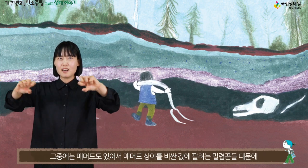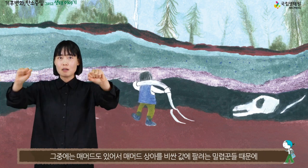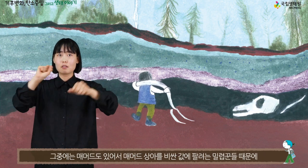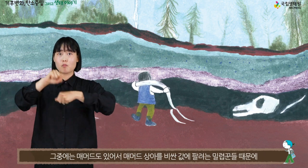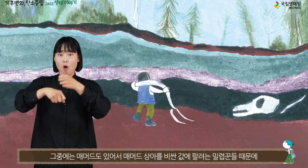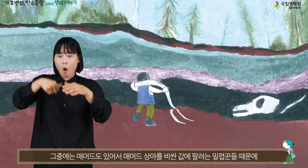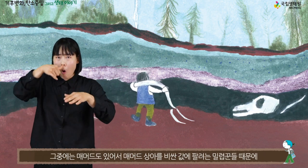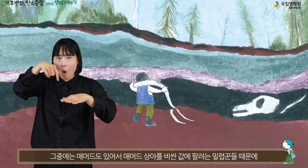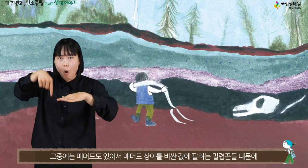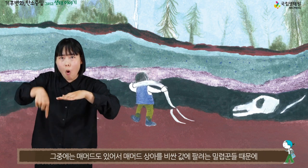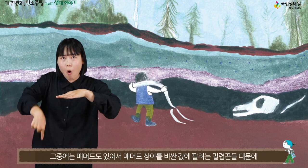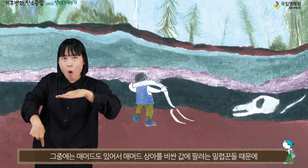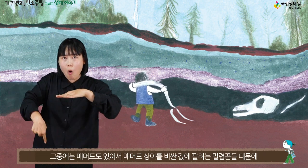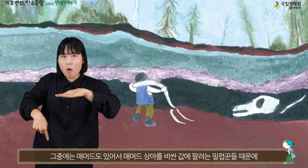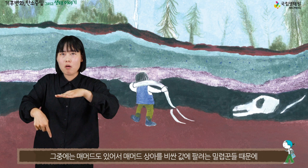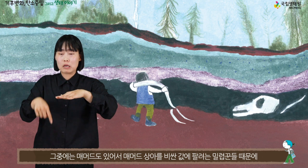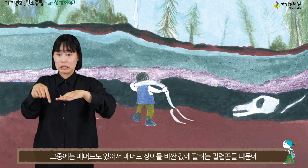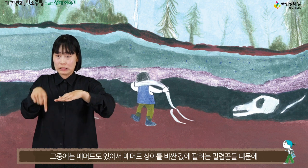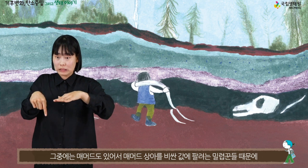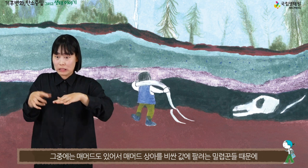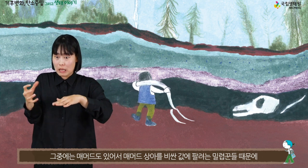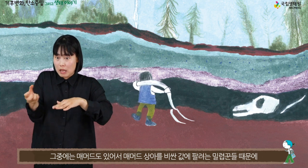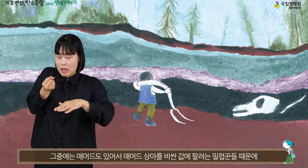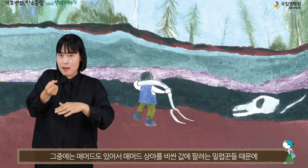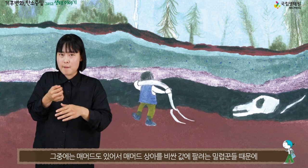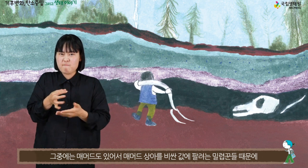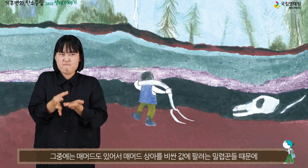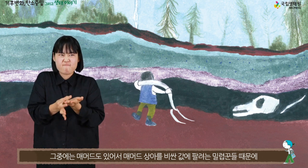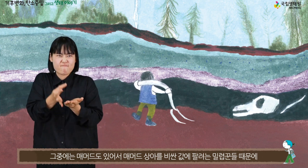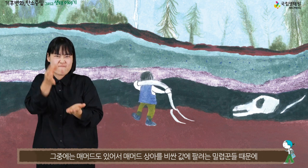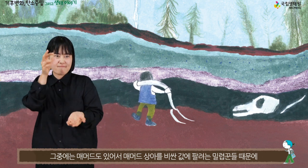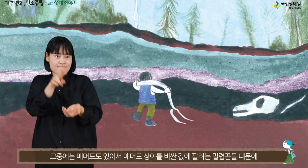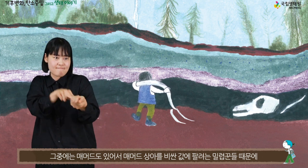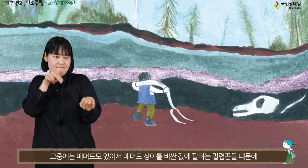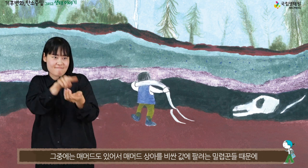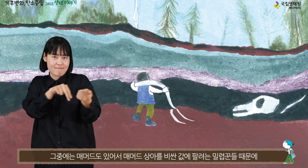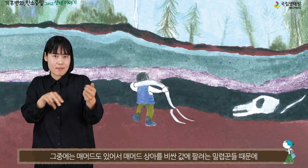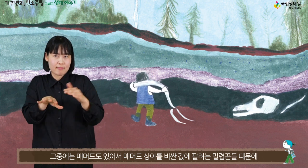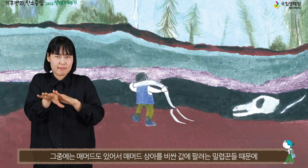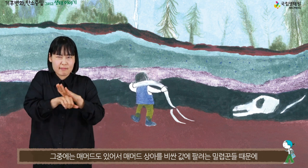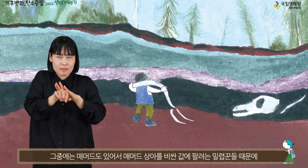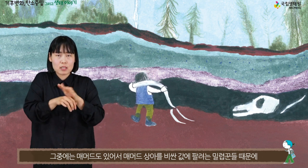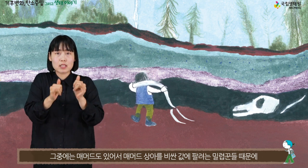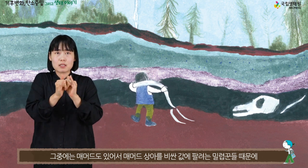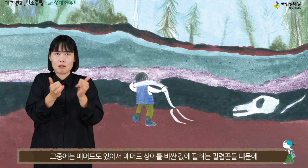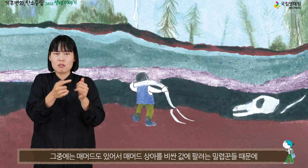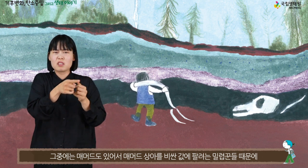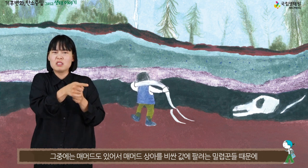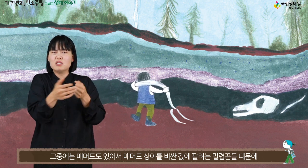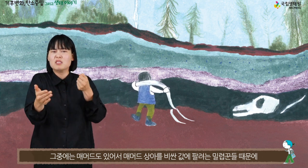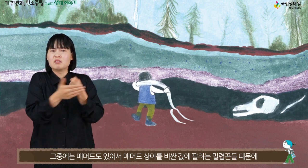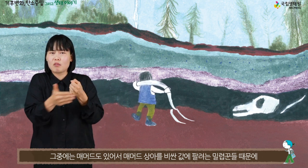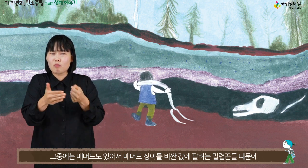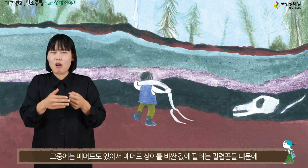그중에는 매머드도 있어서 매머드 상아를 비싼 값에 팔려는 밀렵꾼들 때문에